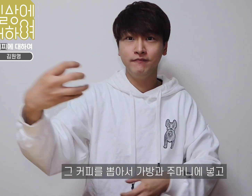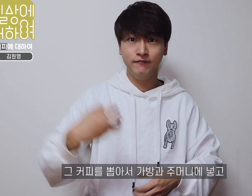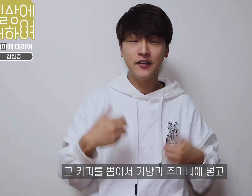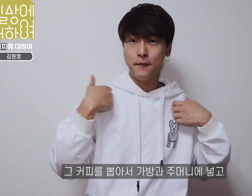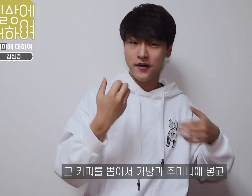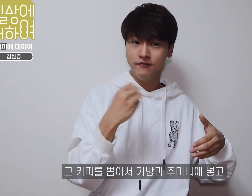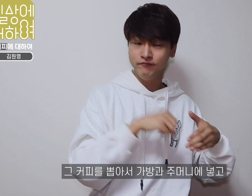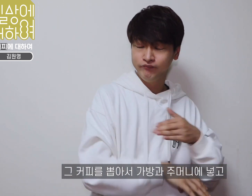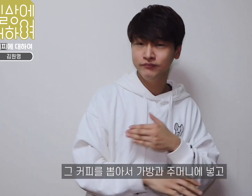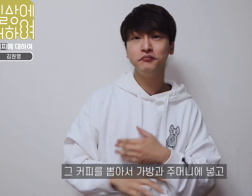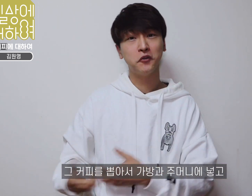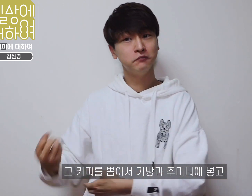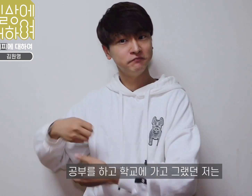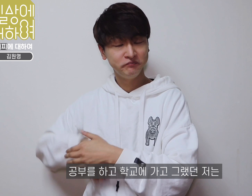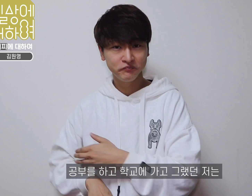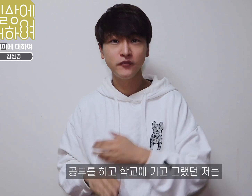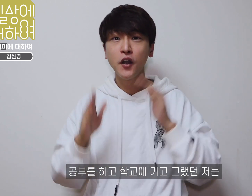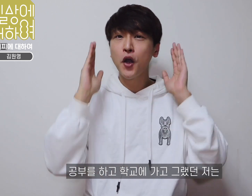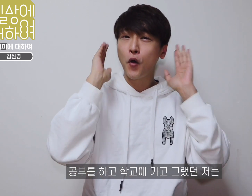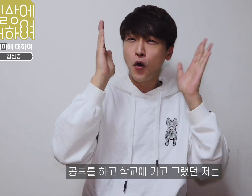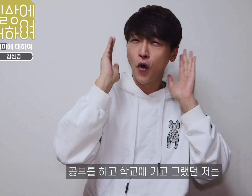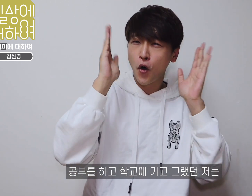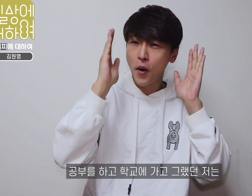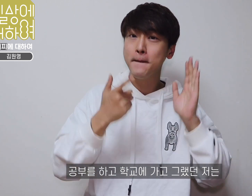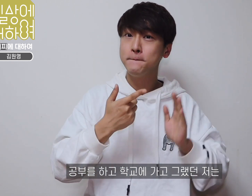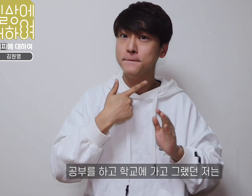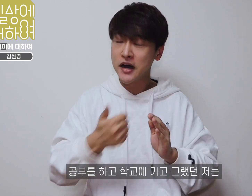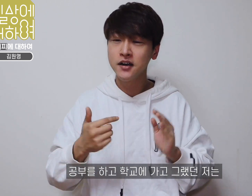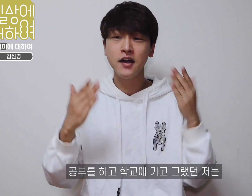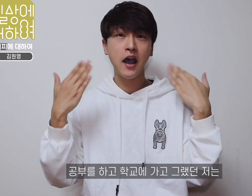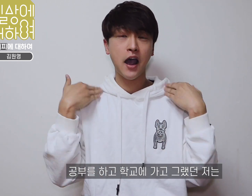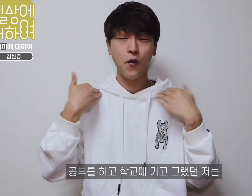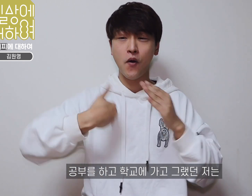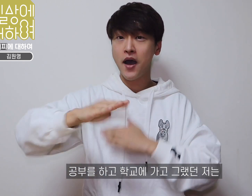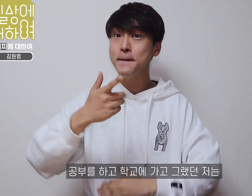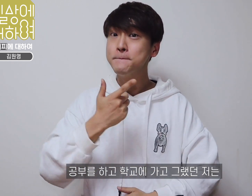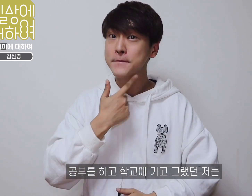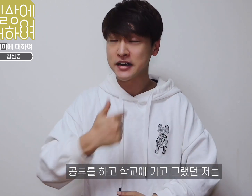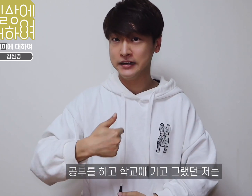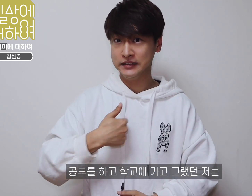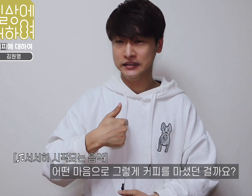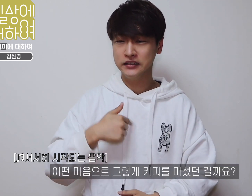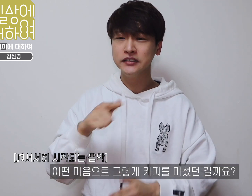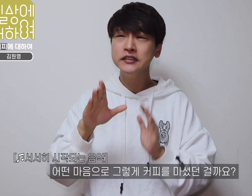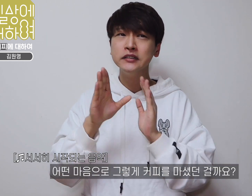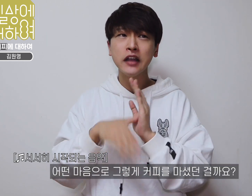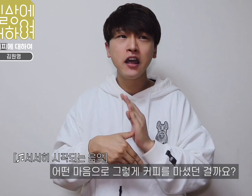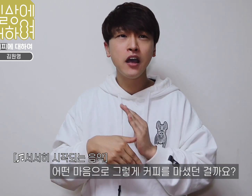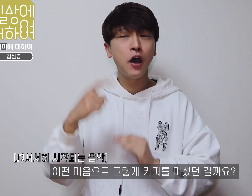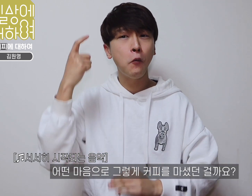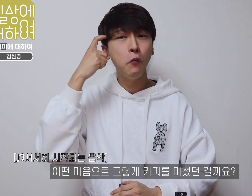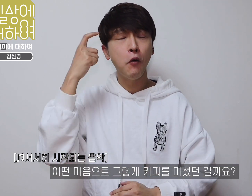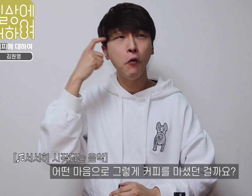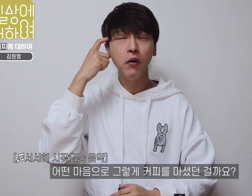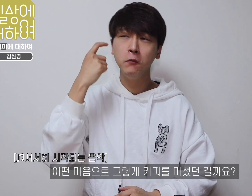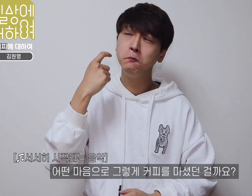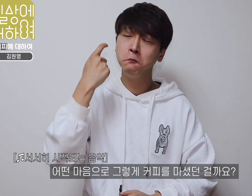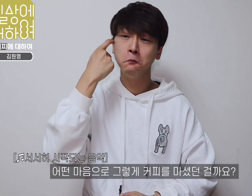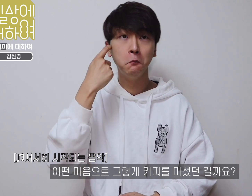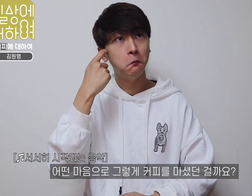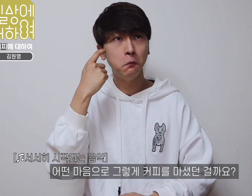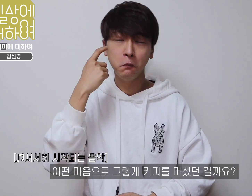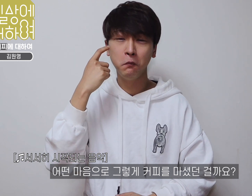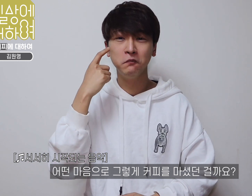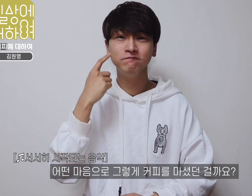가방과 주머니에 넣고 공부를 하고 학교에 가고 그랬던 저는 어떤 마음으로 그렇게 커피를